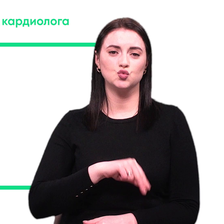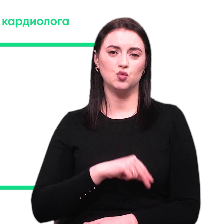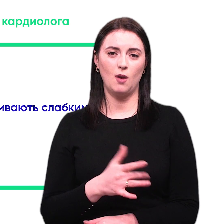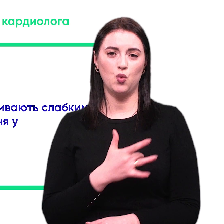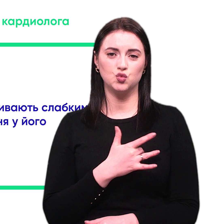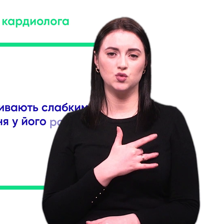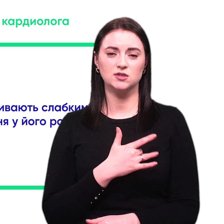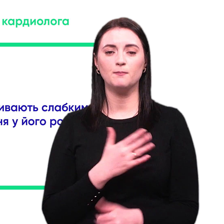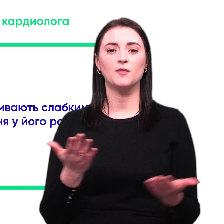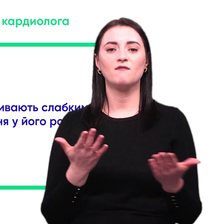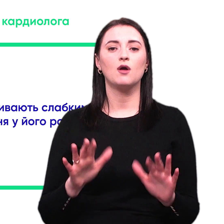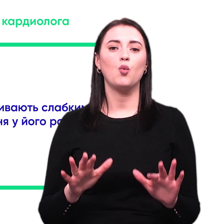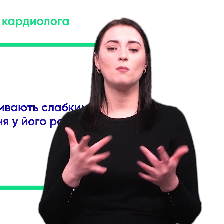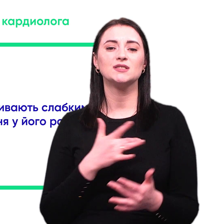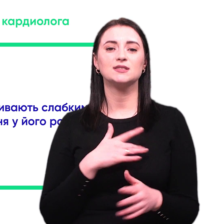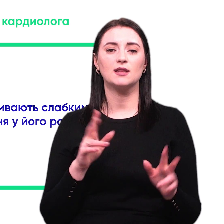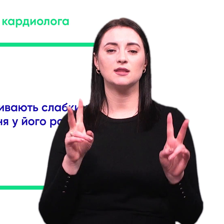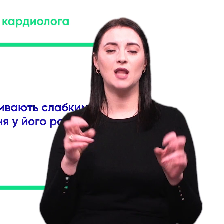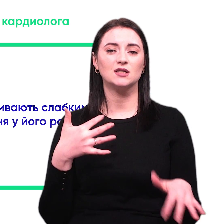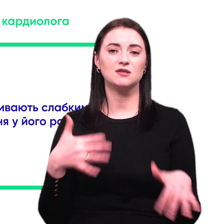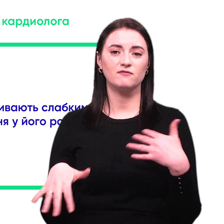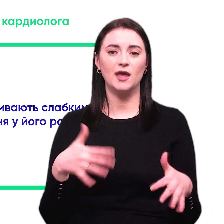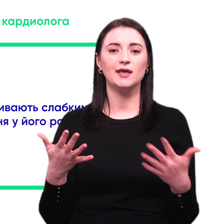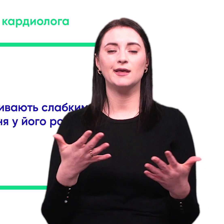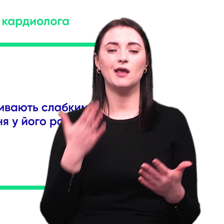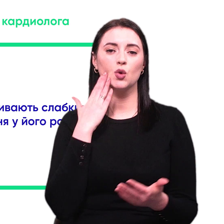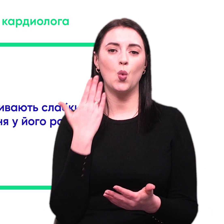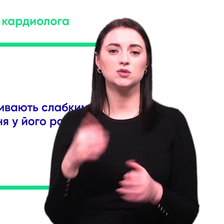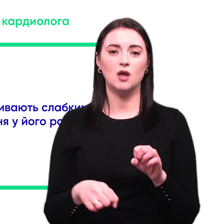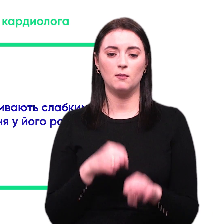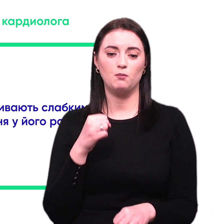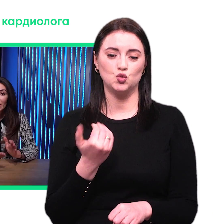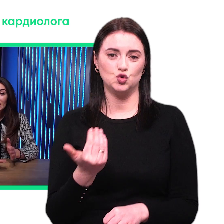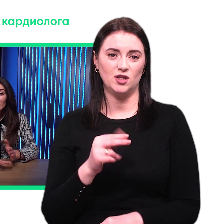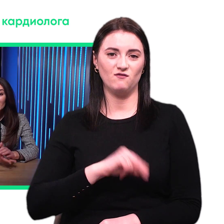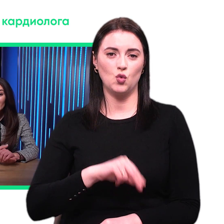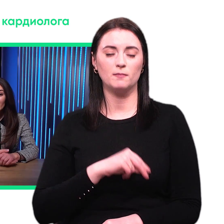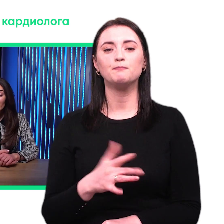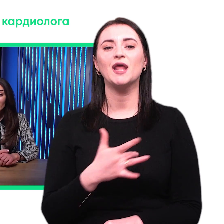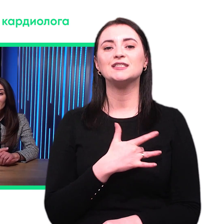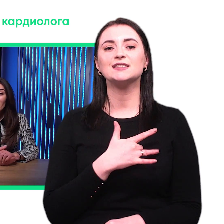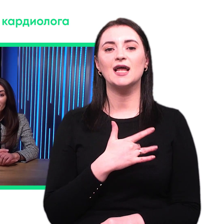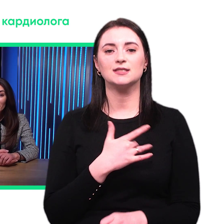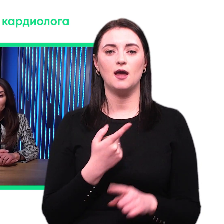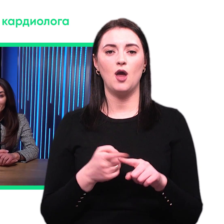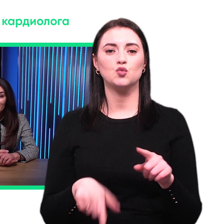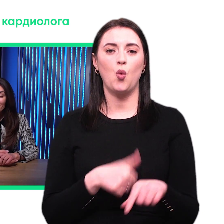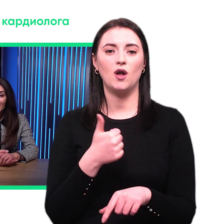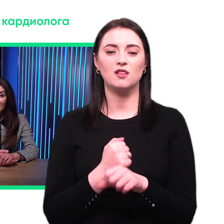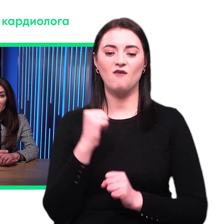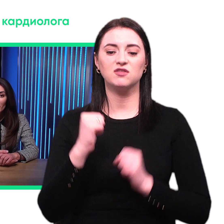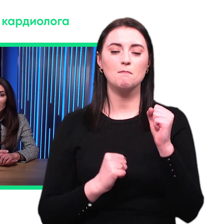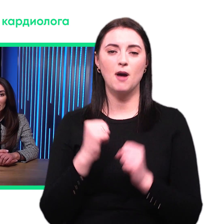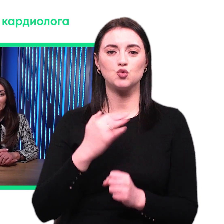сердца. В якому разе сердце называют слабким, а какие ознаки порушення у его работе? Сердце – это главный мотор